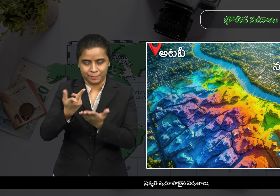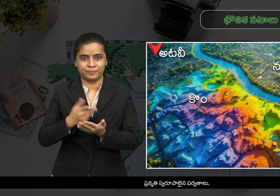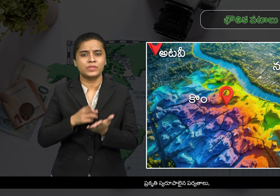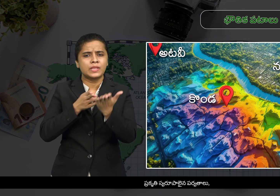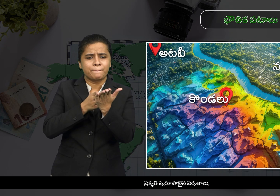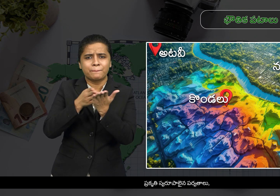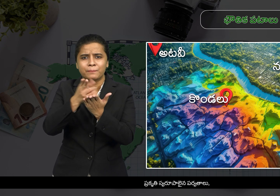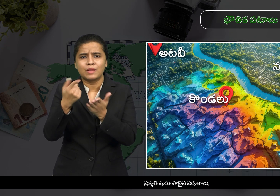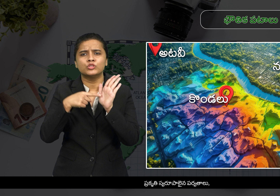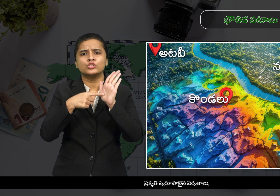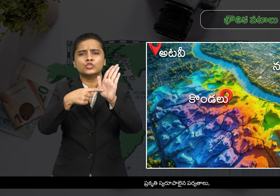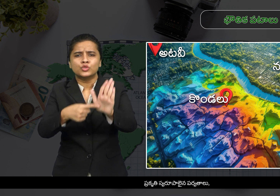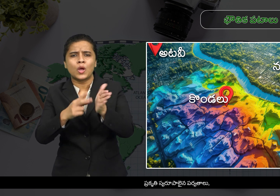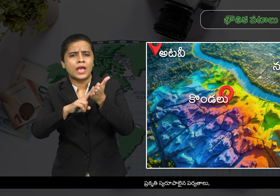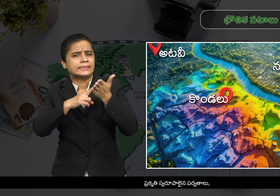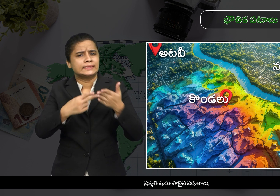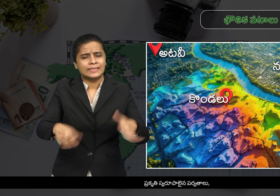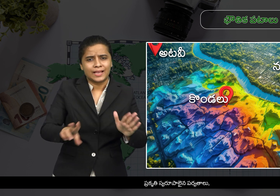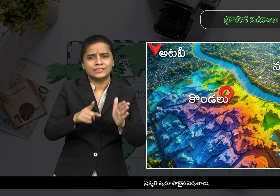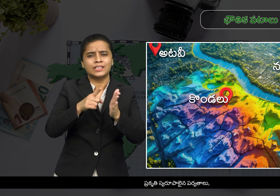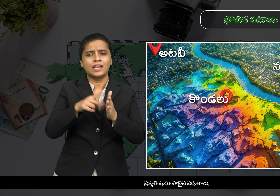ప్రకృతి స్వరూపాలైన పర్వతాలు,